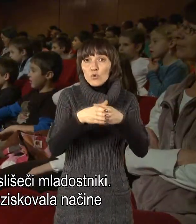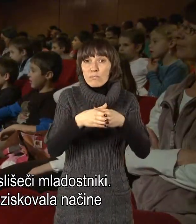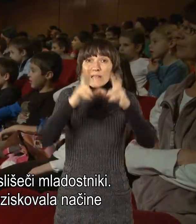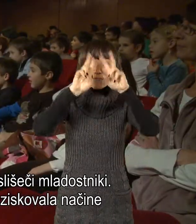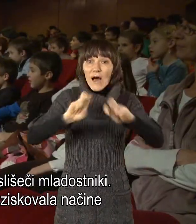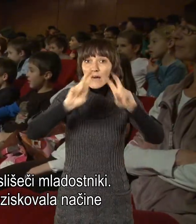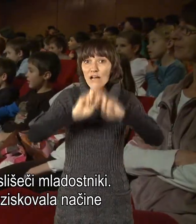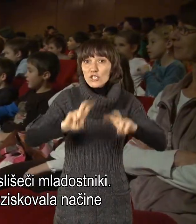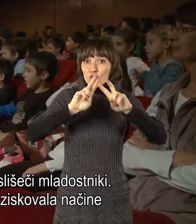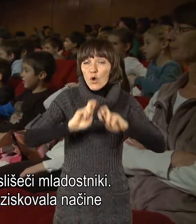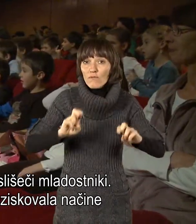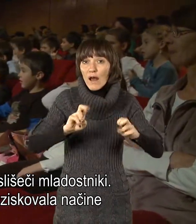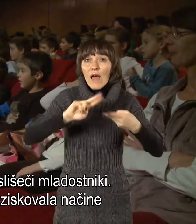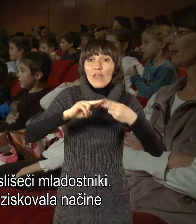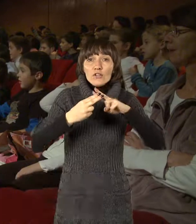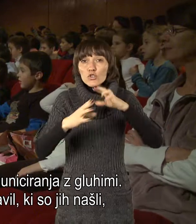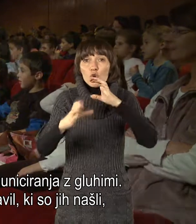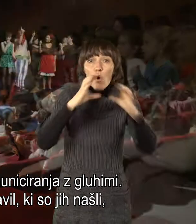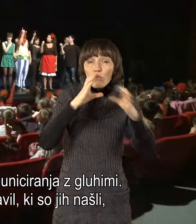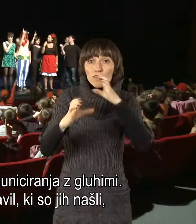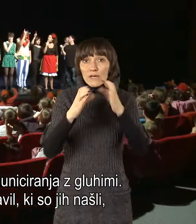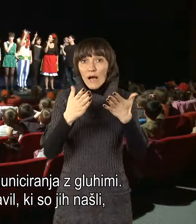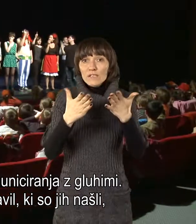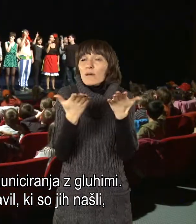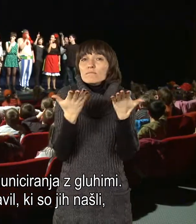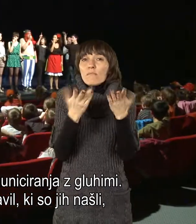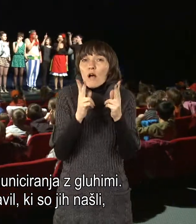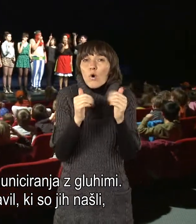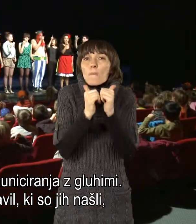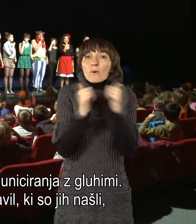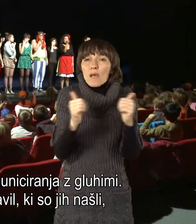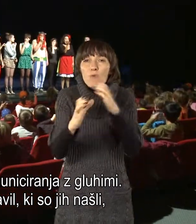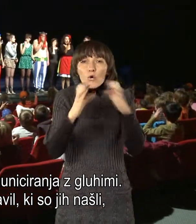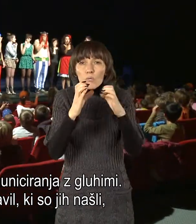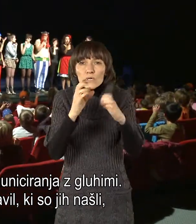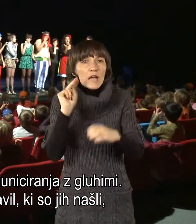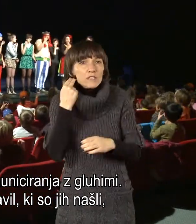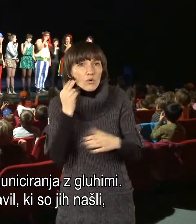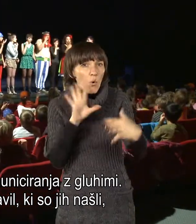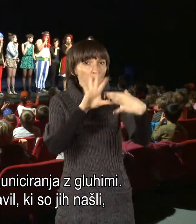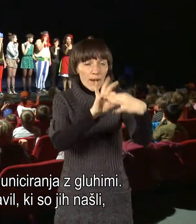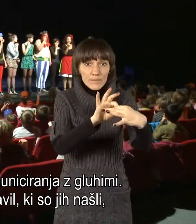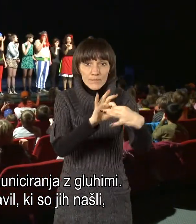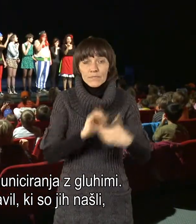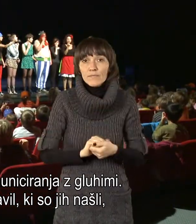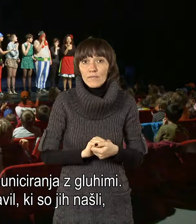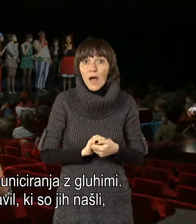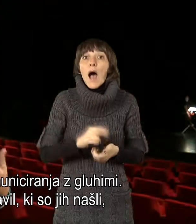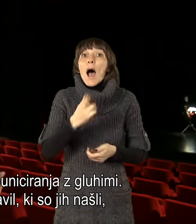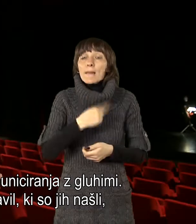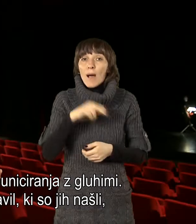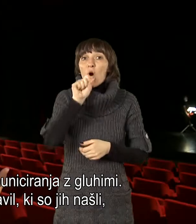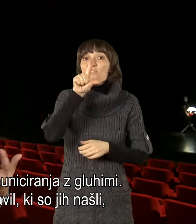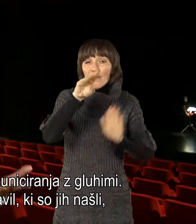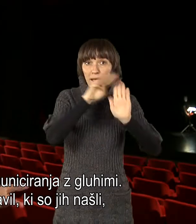je raziskovala načine komuniciranja oziroma posebnosti komuniciranja z gluhimi. Na osnovi teh